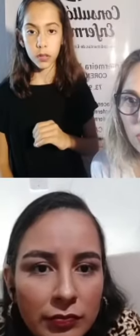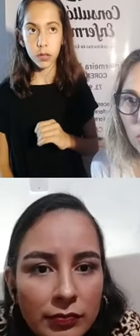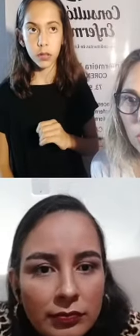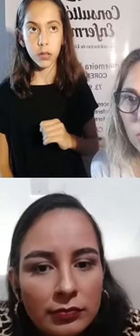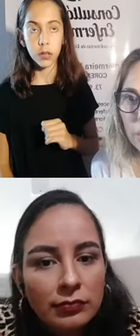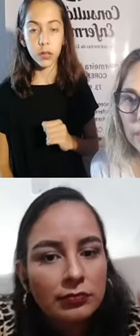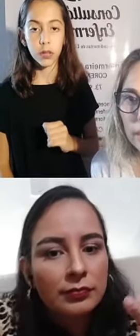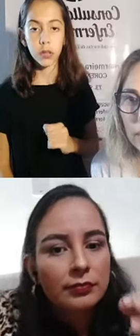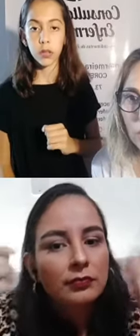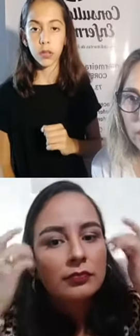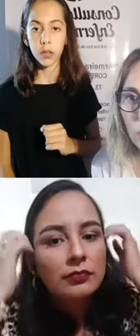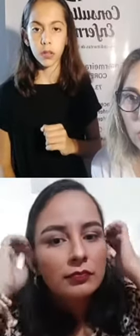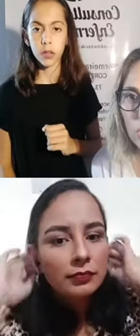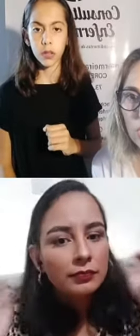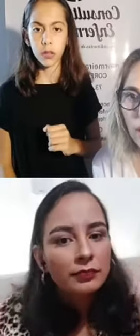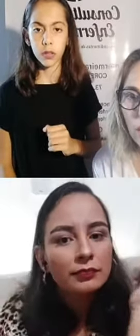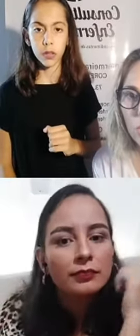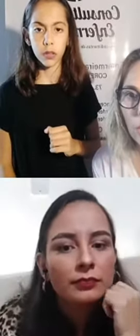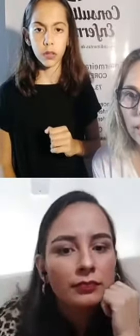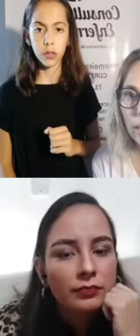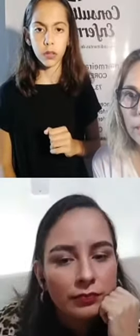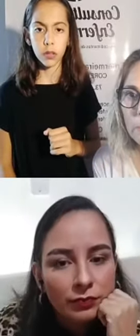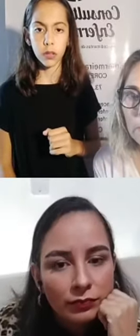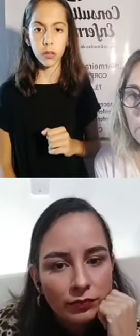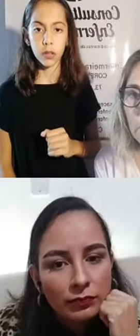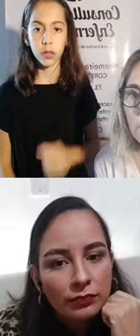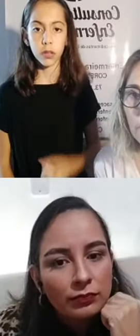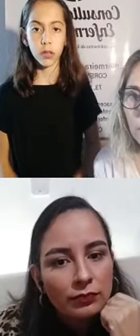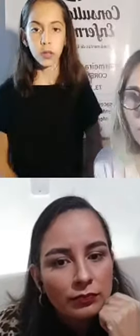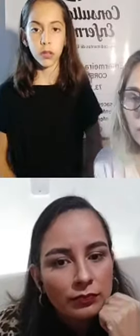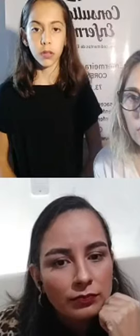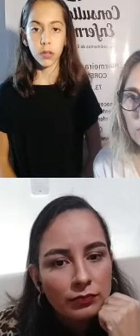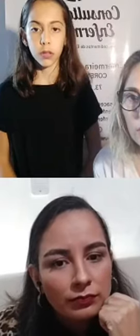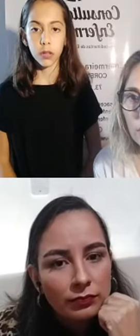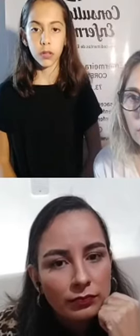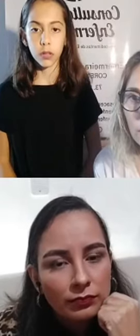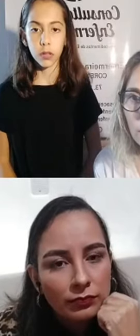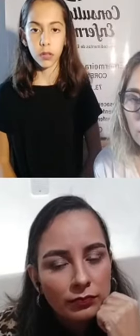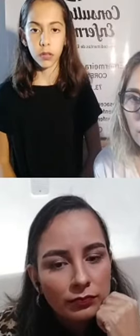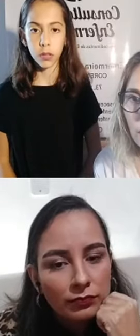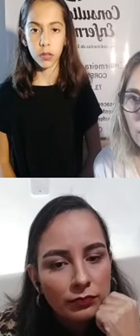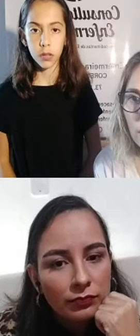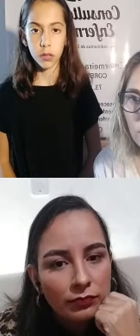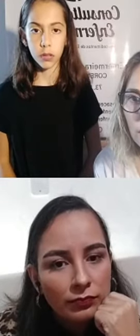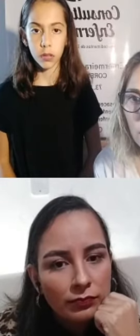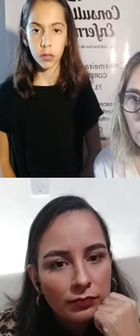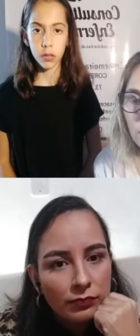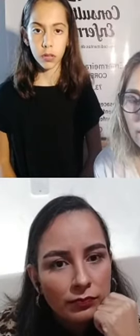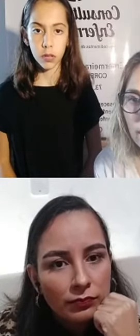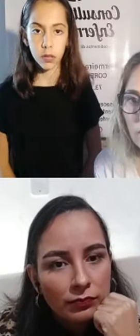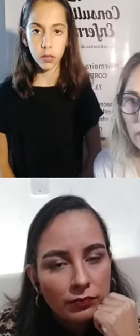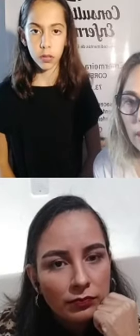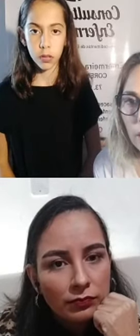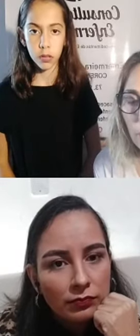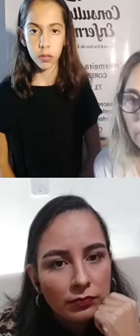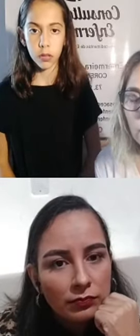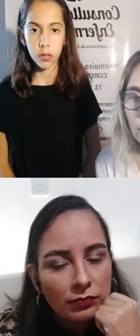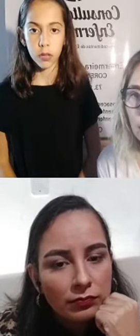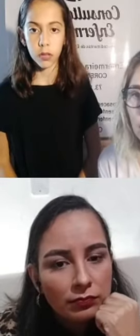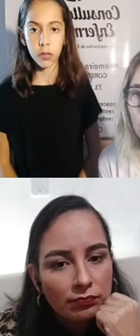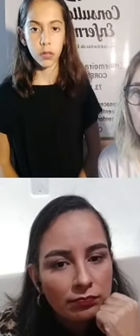o volume, está tendo um retorno de áudio aí. Eu acho que agora já deve ter dado